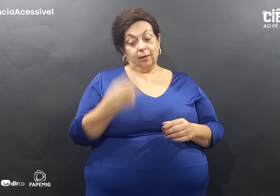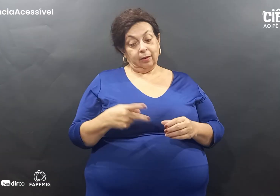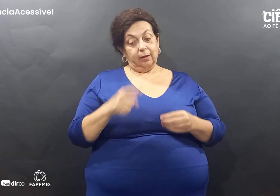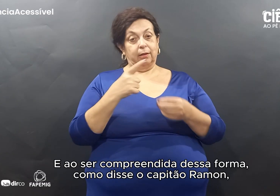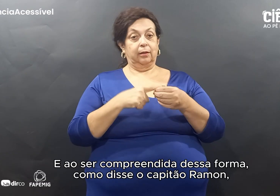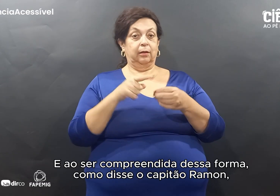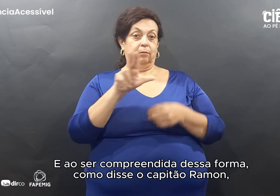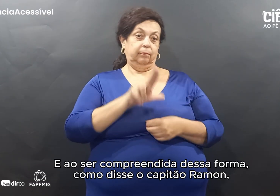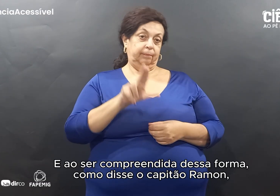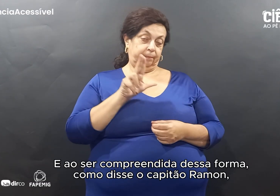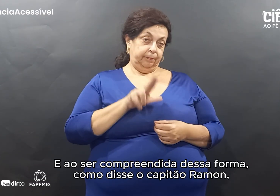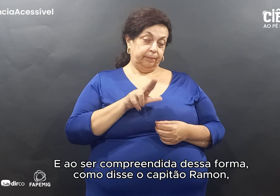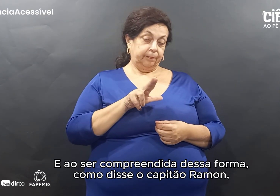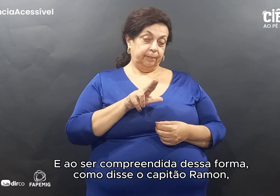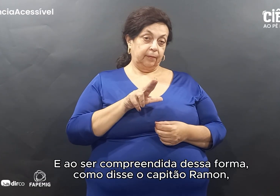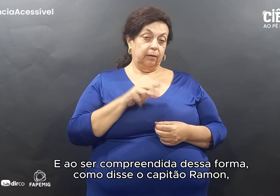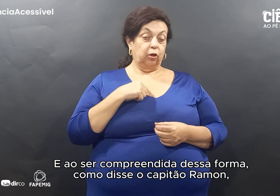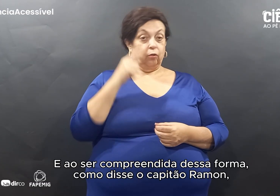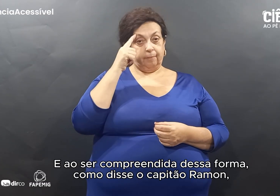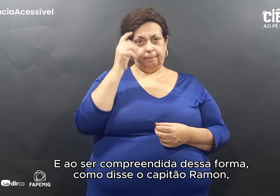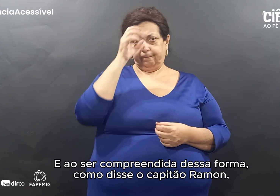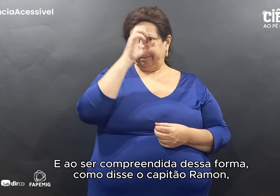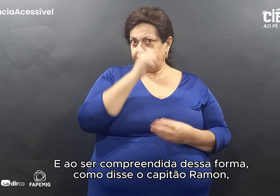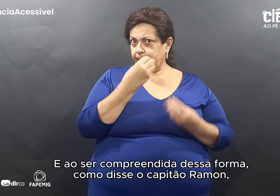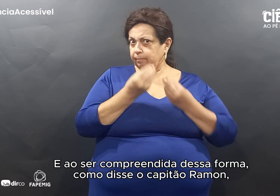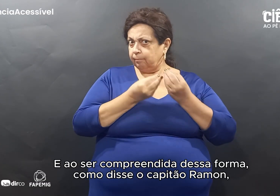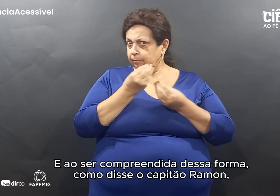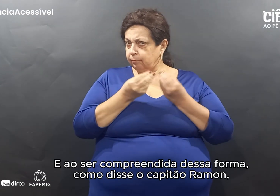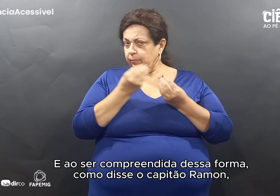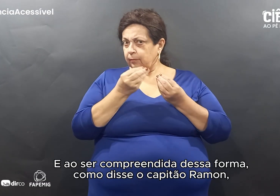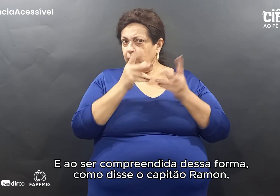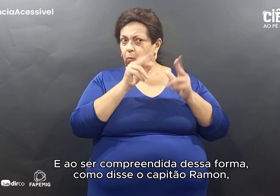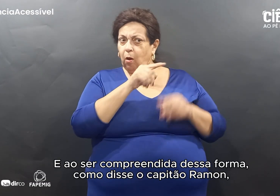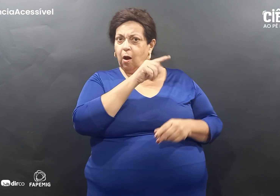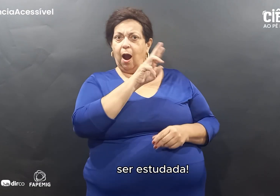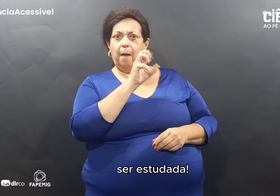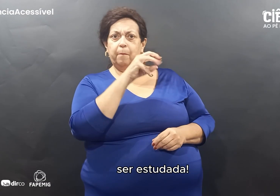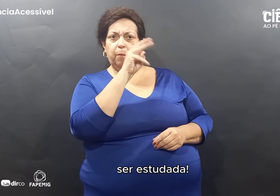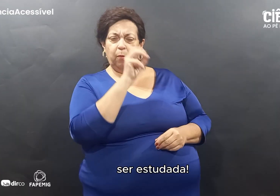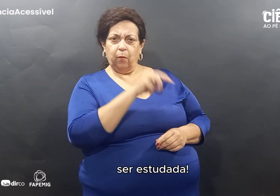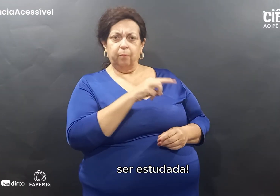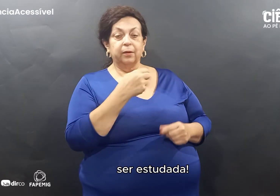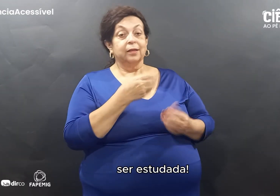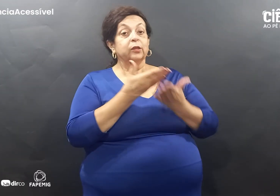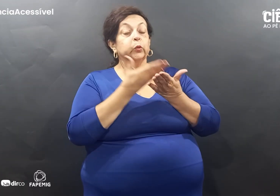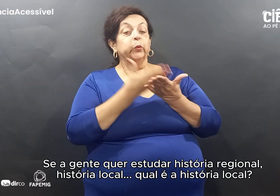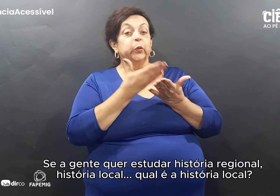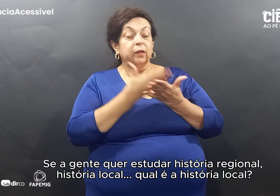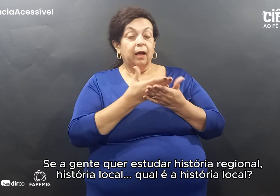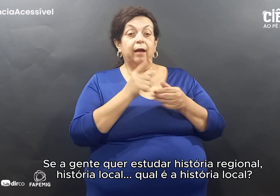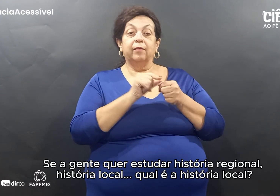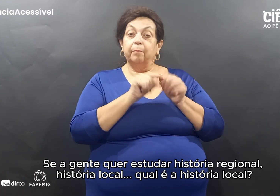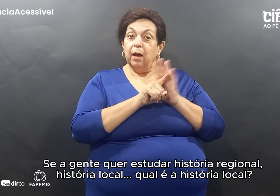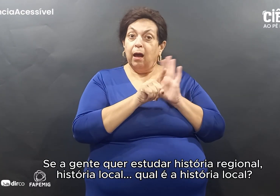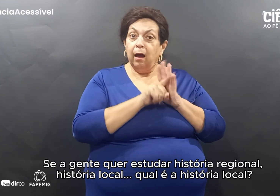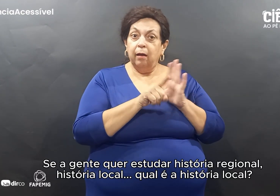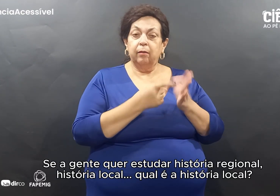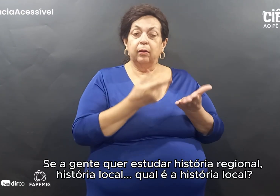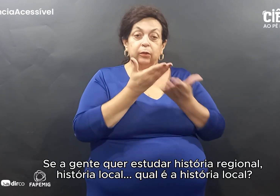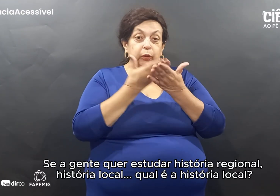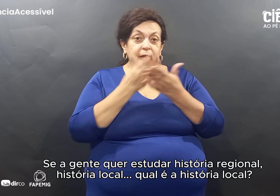cidade. E, ao ser compreendida dessa forma, como disse Capitão Ramon, ser estudada. Se a gente quer